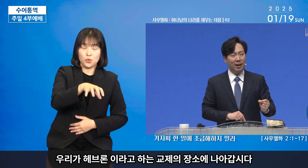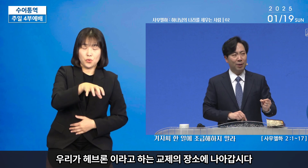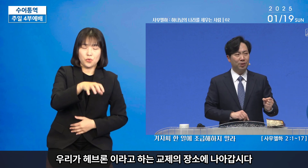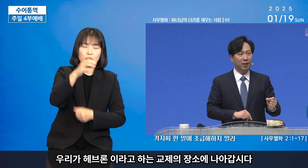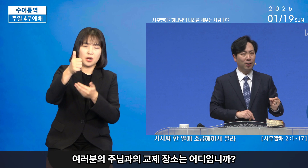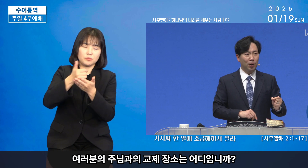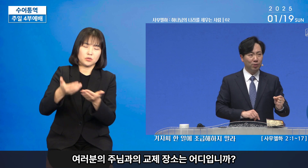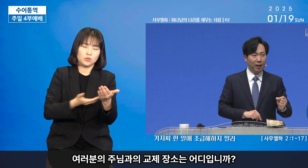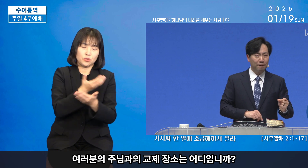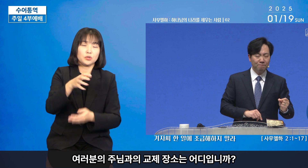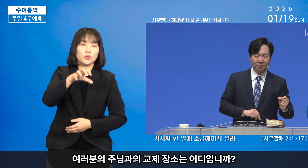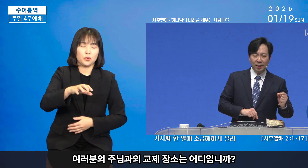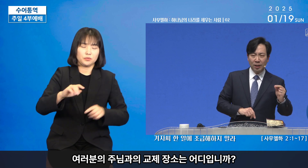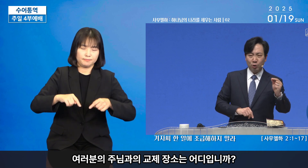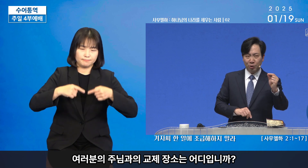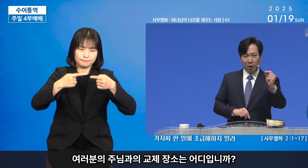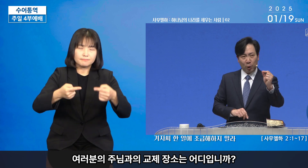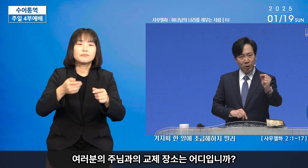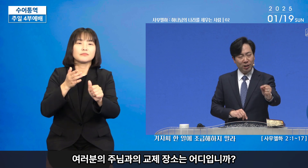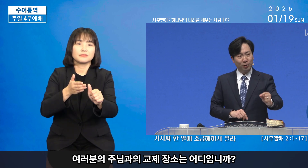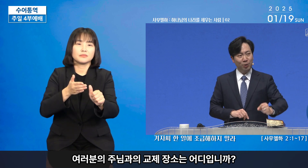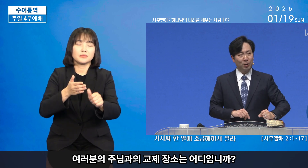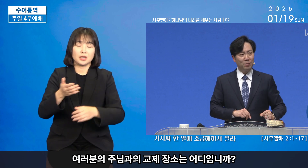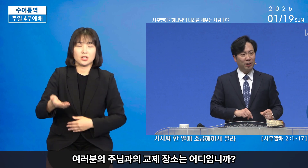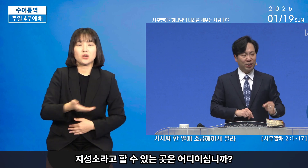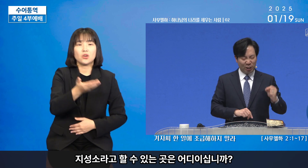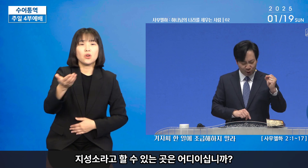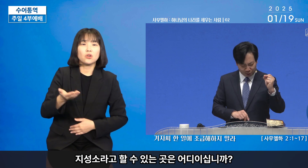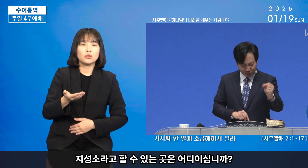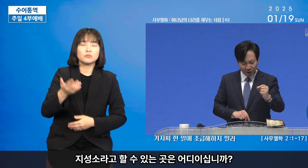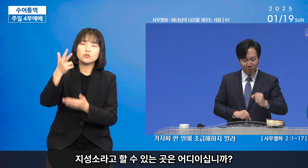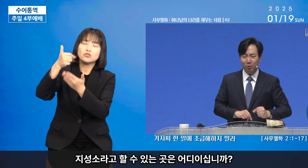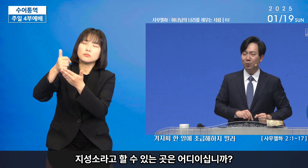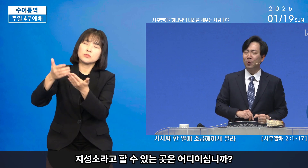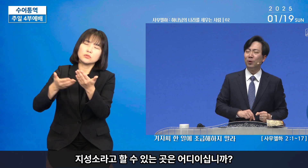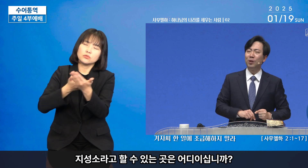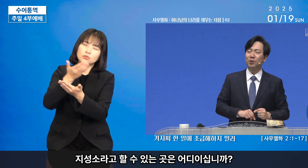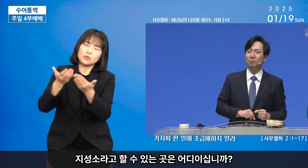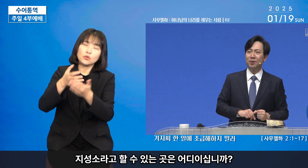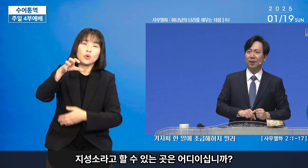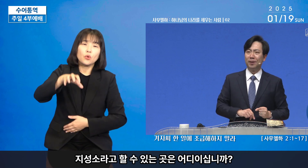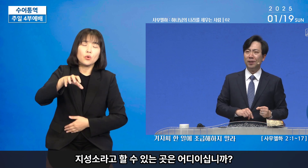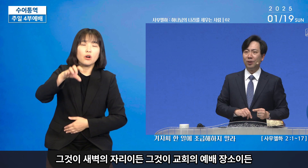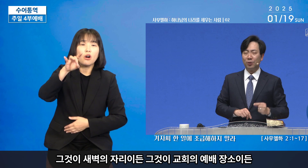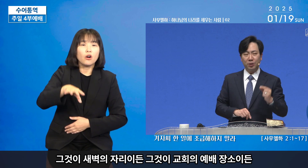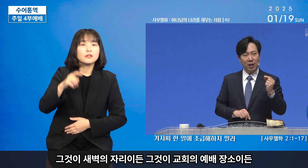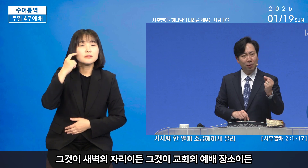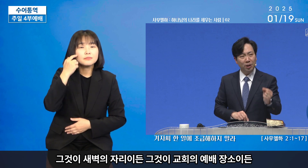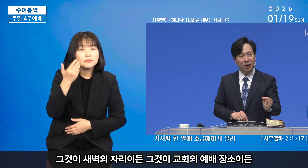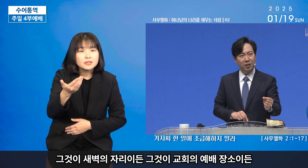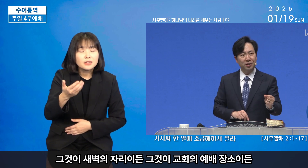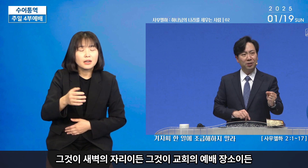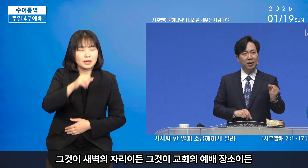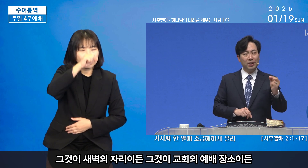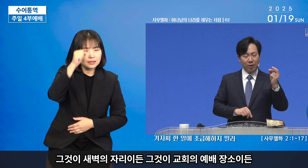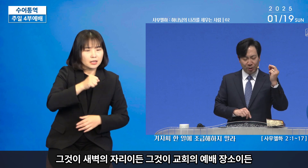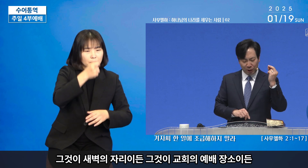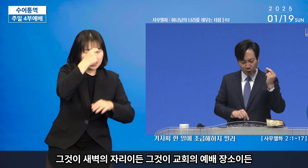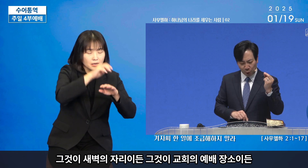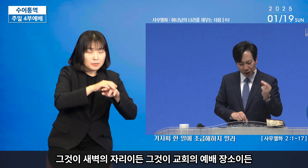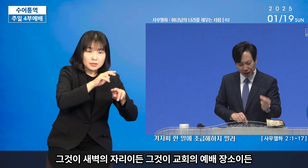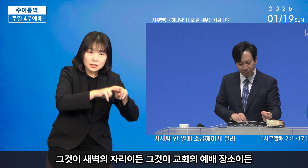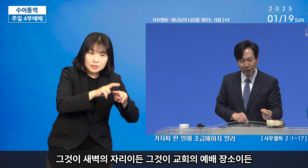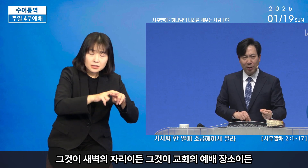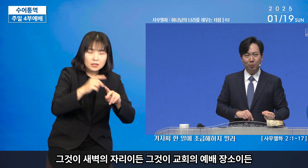장소에 나아갑시다. 여러분의 주님과의 교제 장소는 어디입니까? 지성스러 갈 수 있는 곳은 어디이십니까? 그것이 새벽의 자리이든,